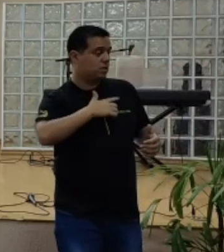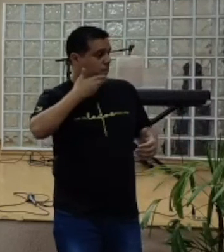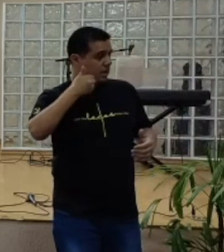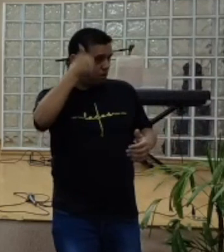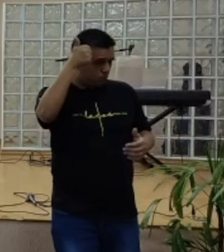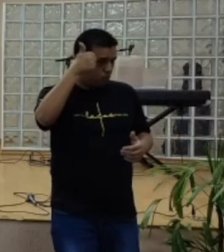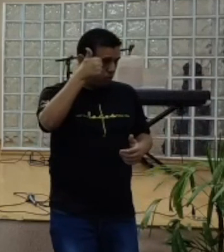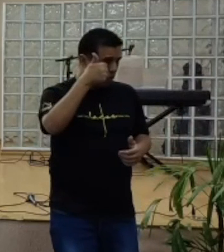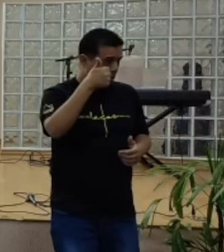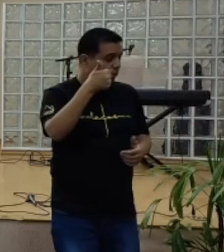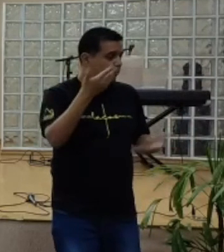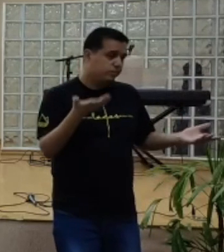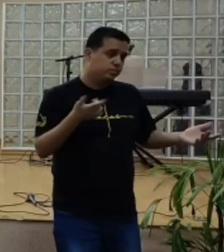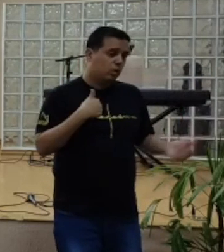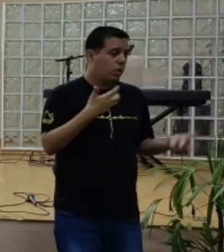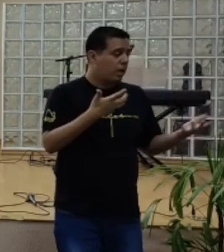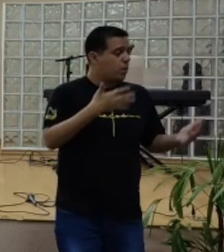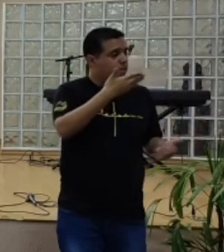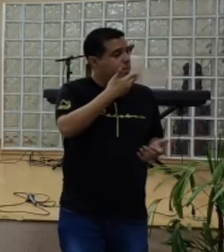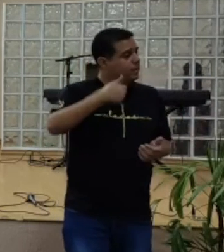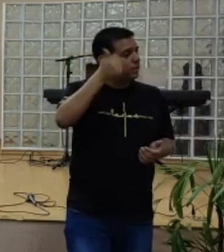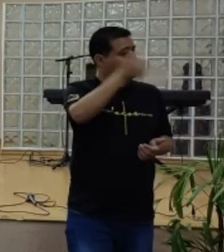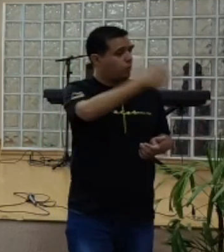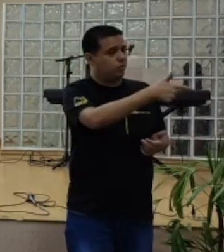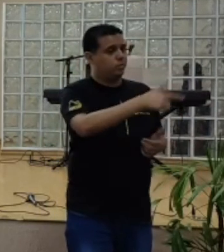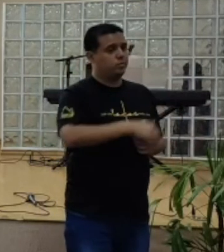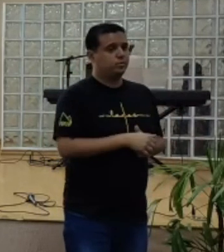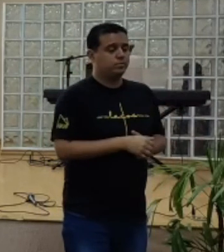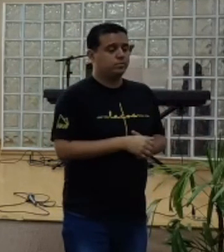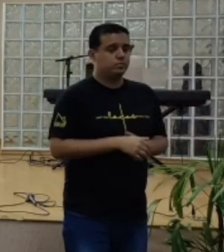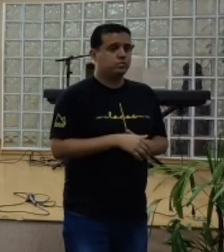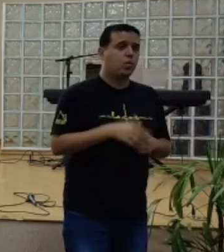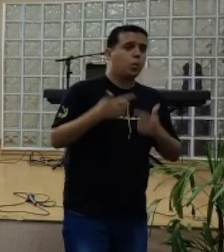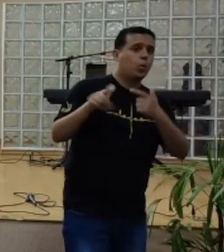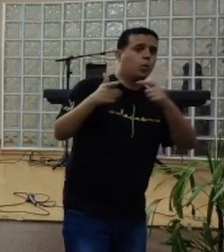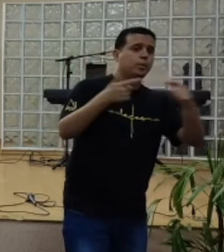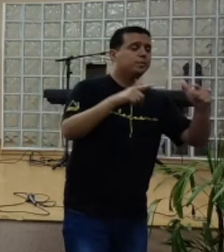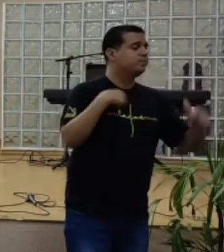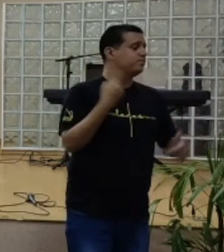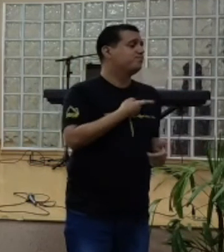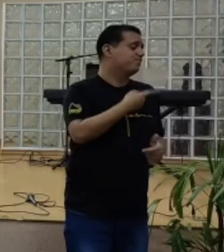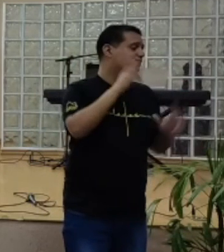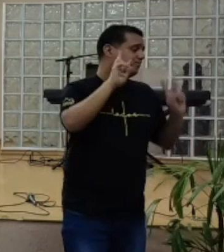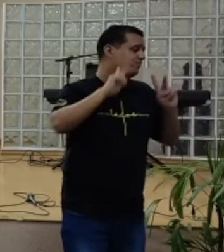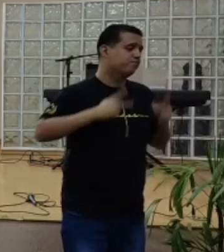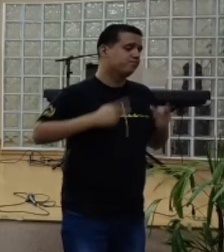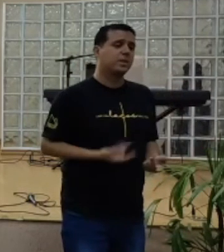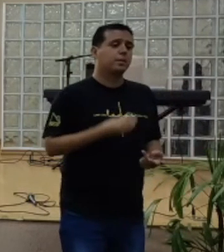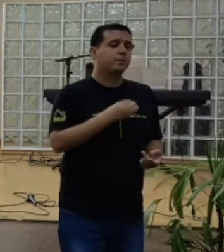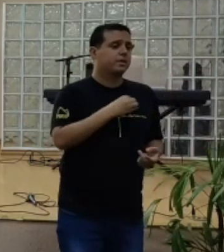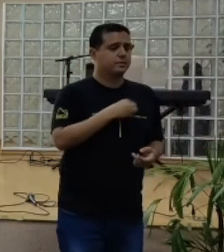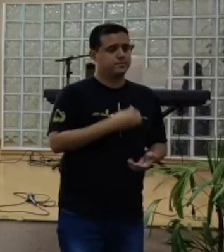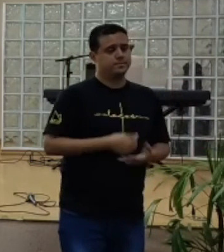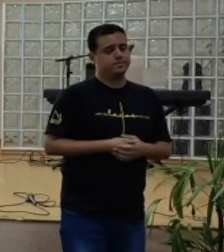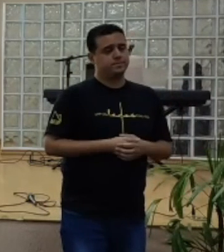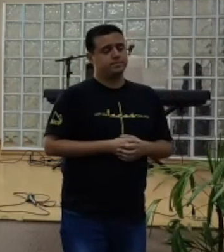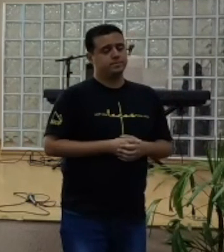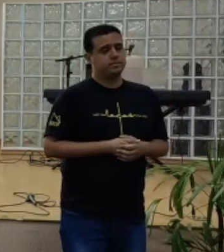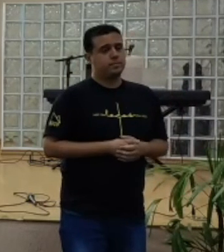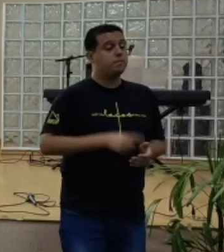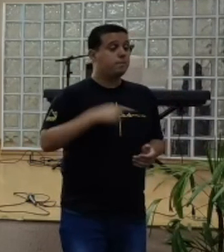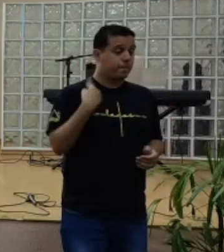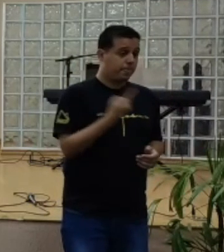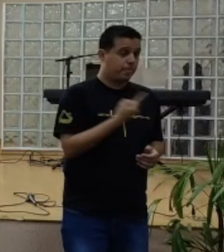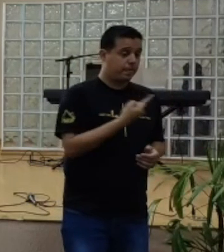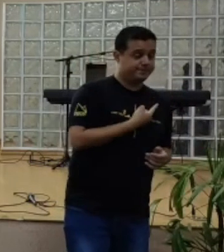isto? É isto, gente. Nós somos seres humanos pecadores. O nosso